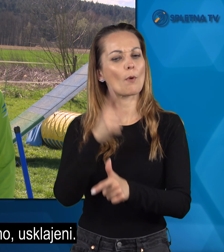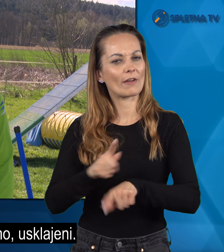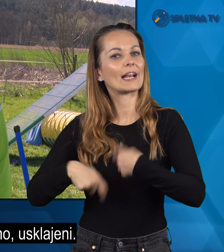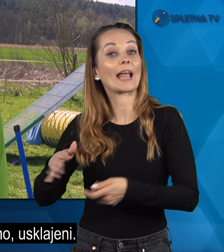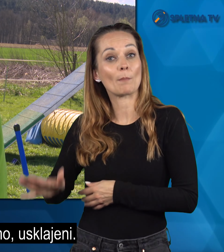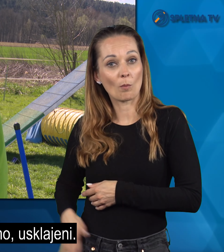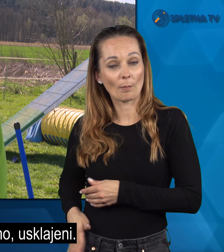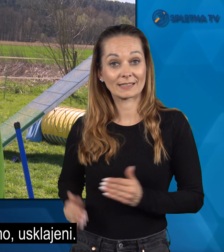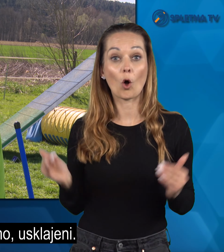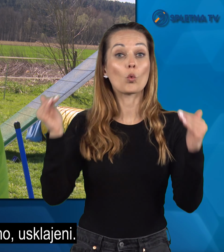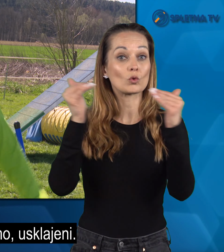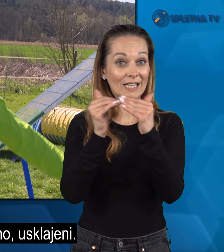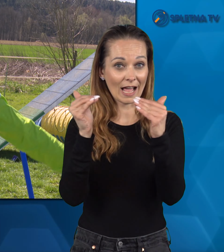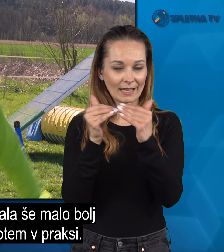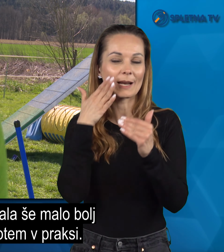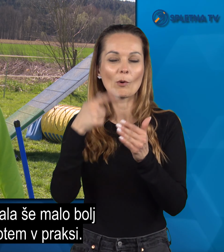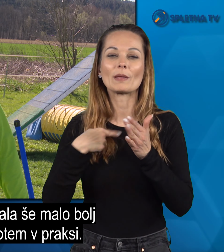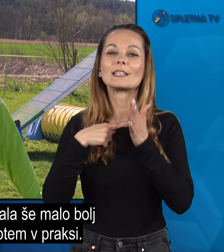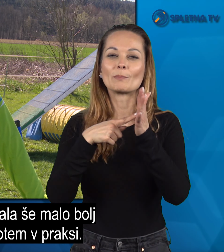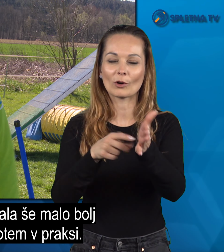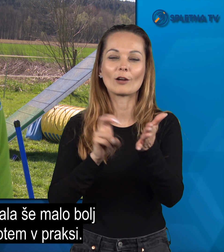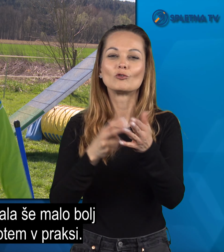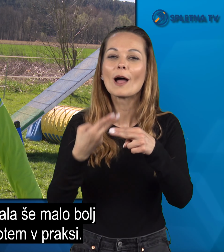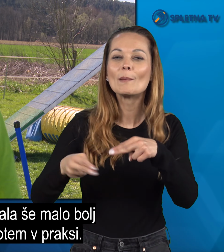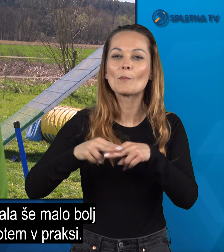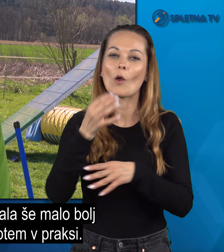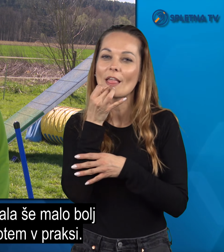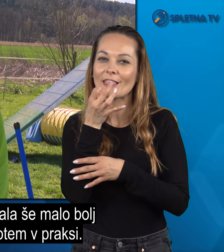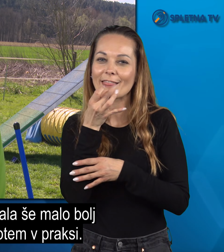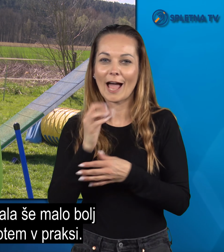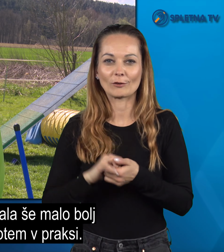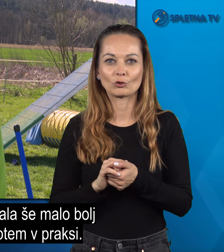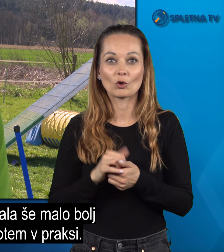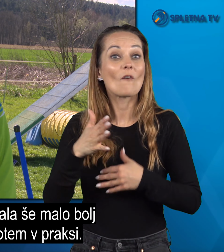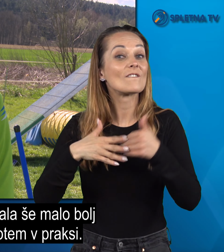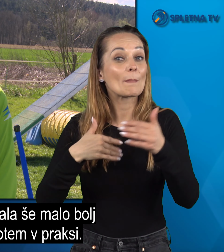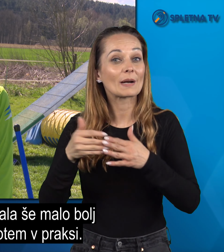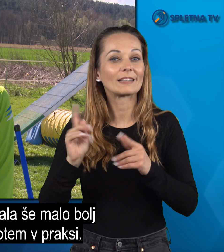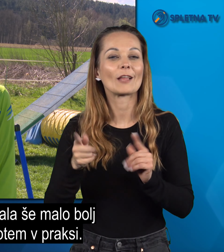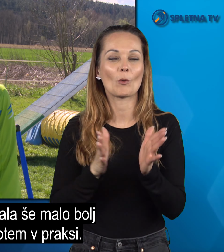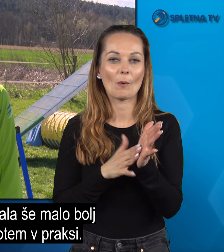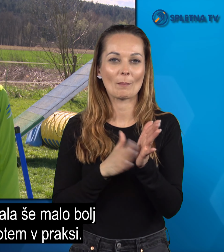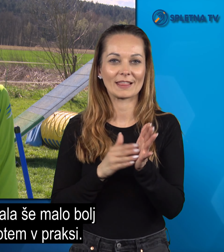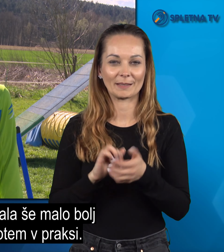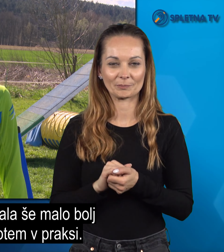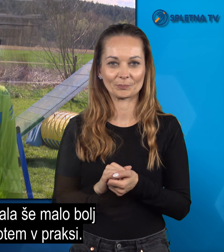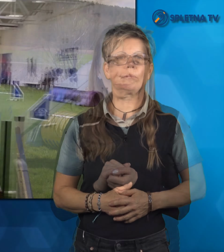jih dajemo, usklajeni. Bom to pokazala še malo bolj natančno potem v praksi.